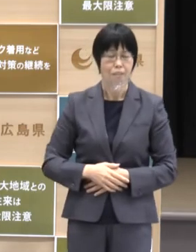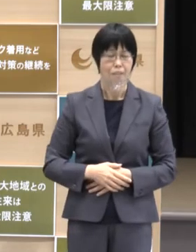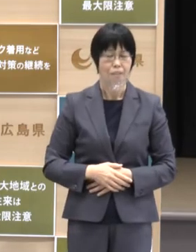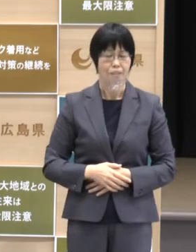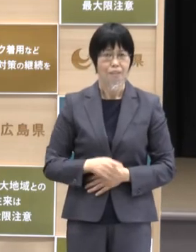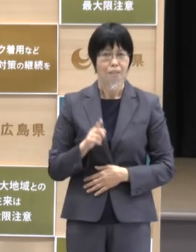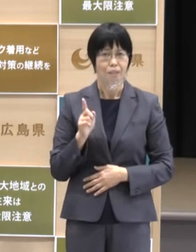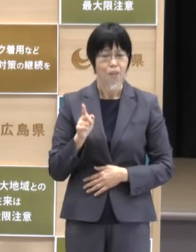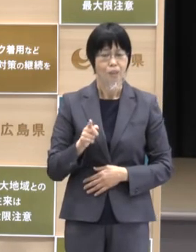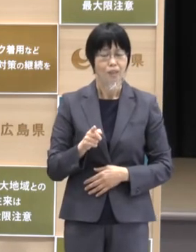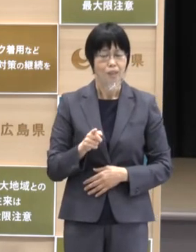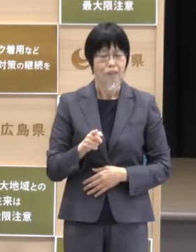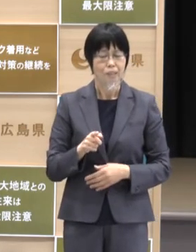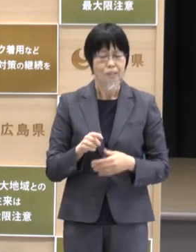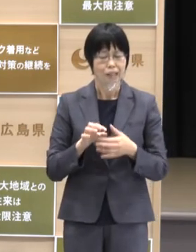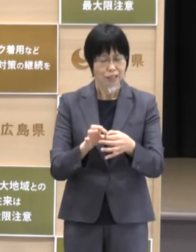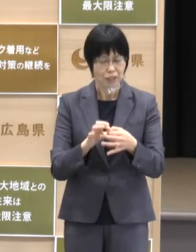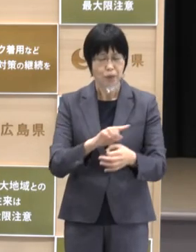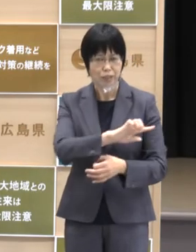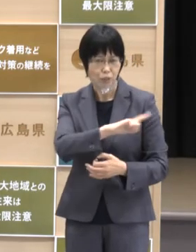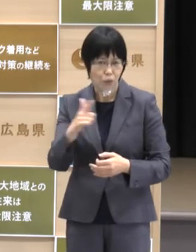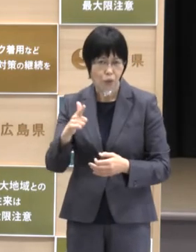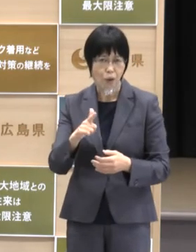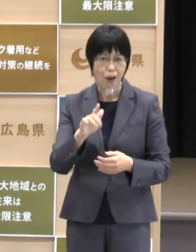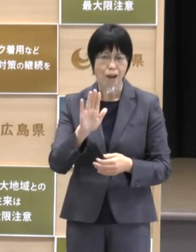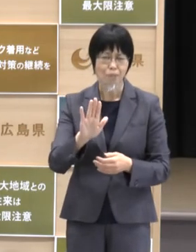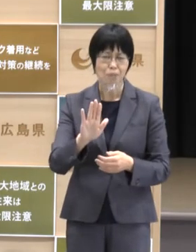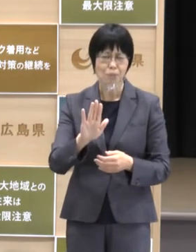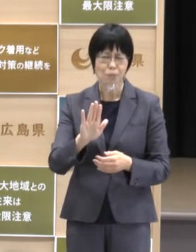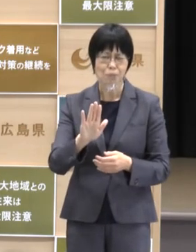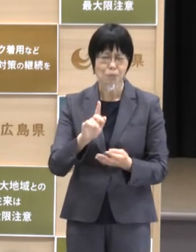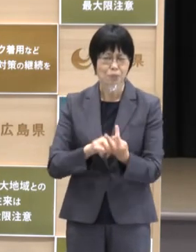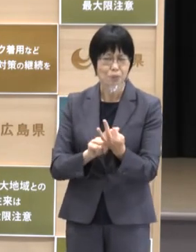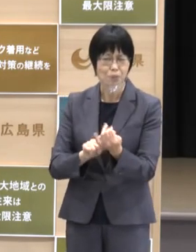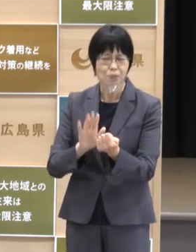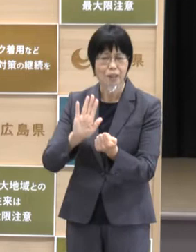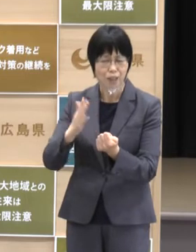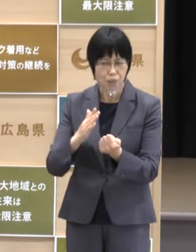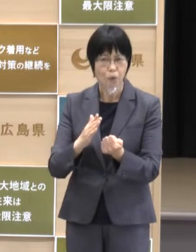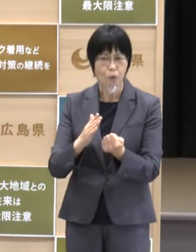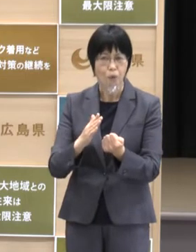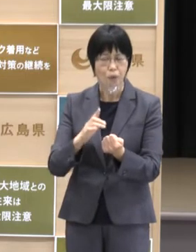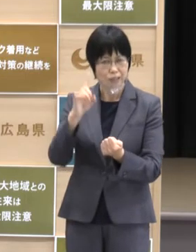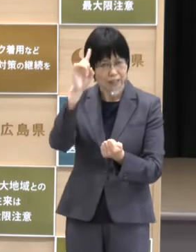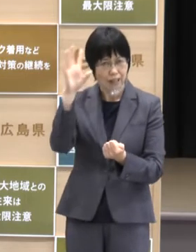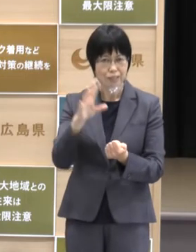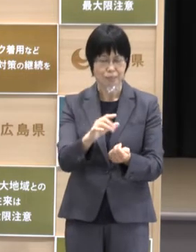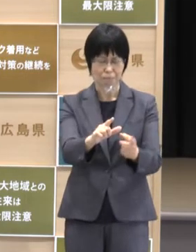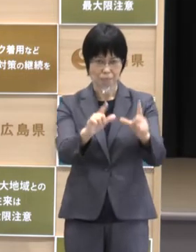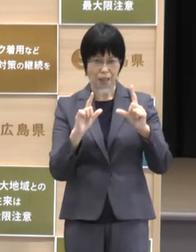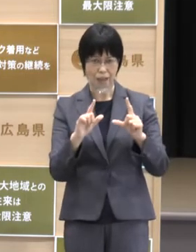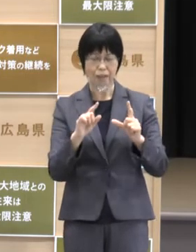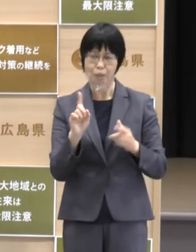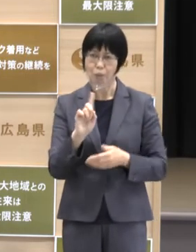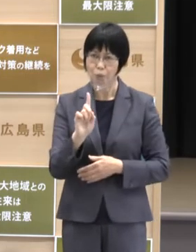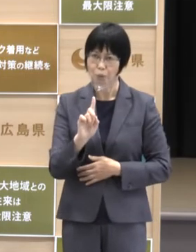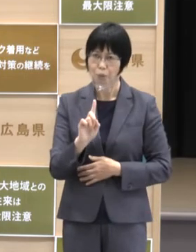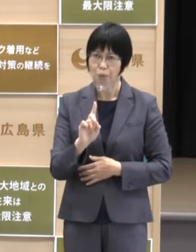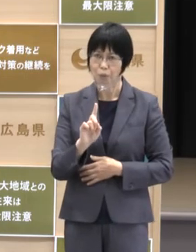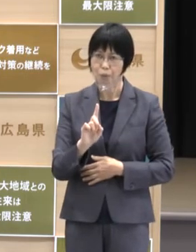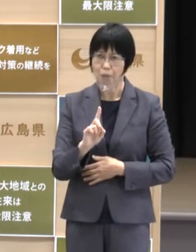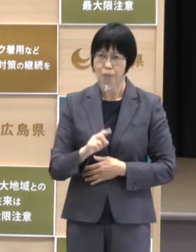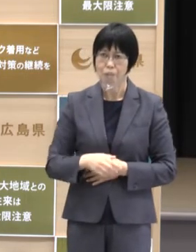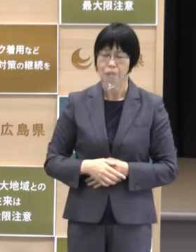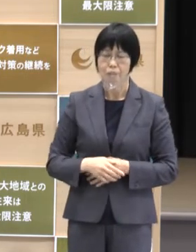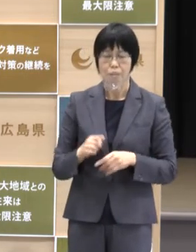これはちょっといろいろあるんでですね、ちょっと今いきなり申し上げるとしたらですね、そのうちでごく一部